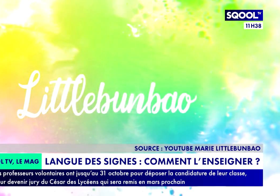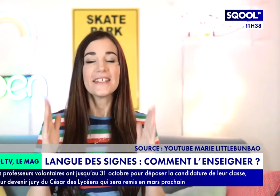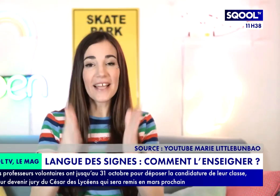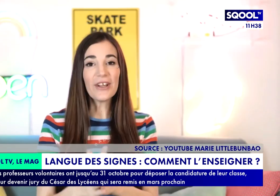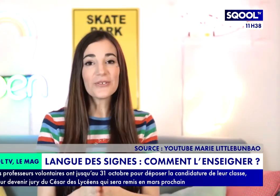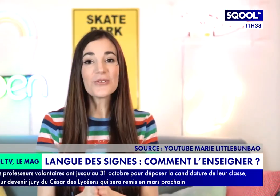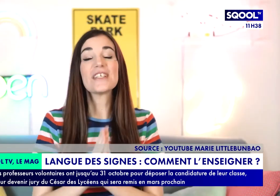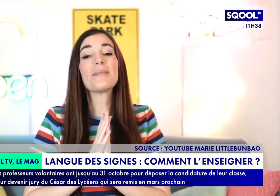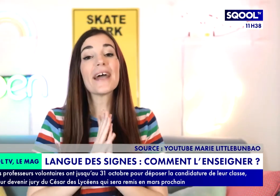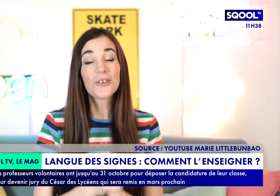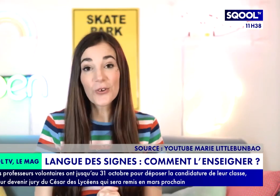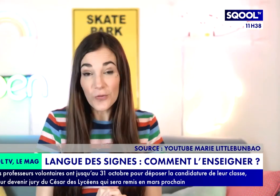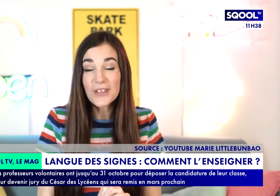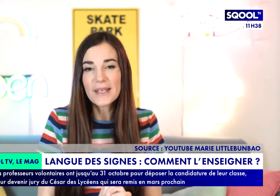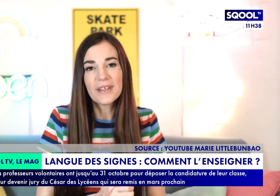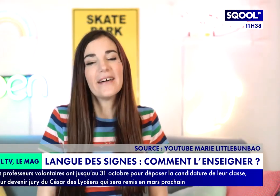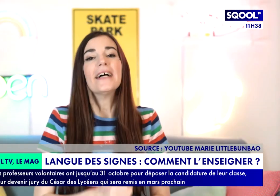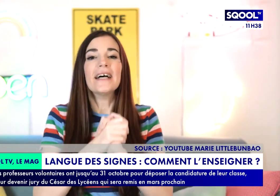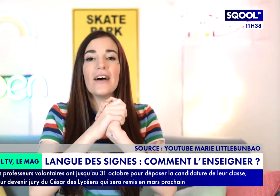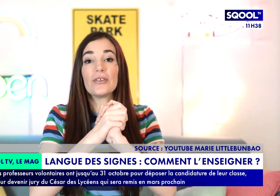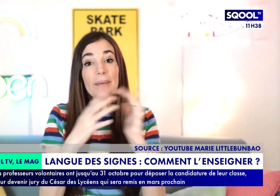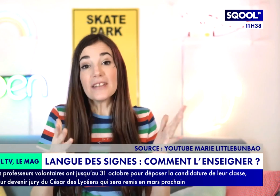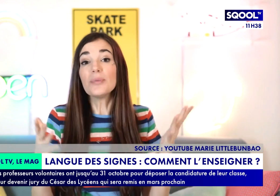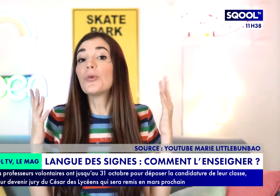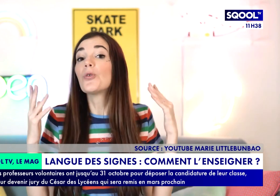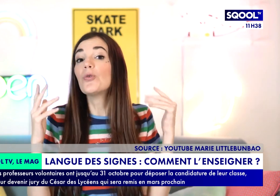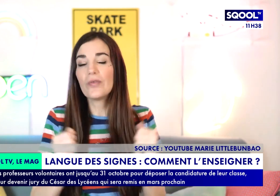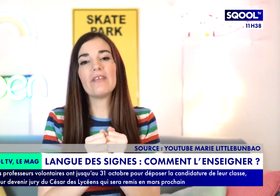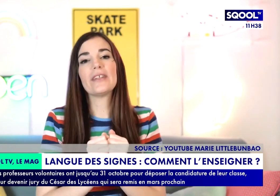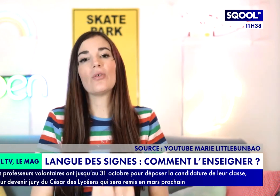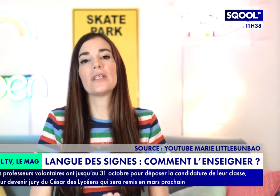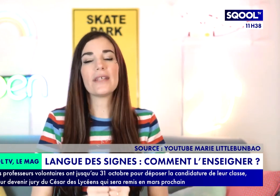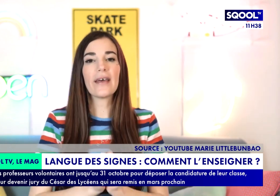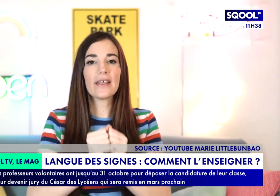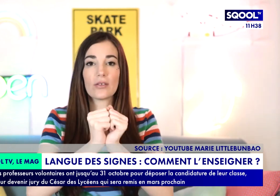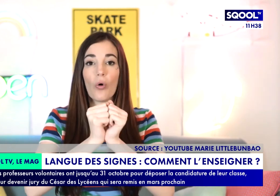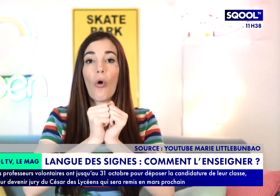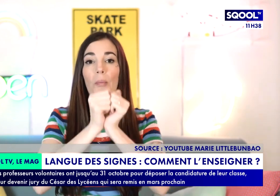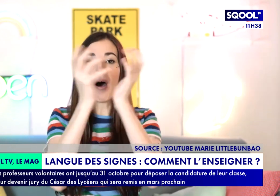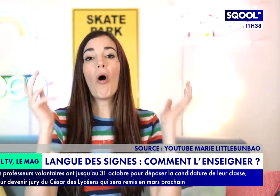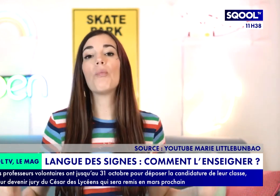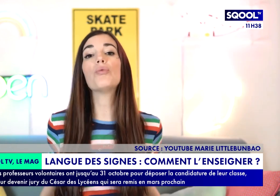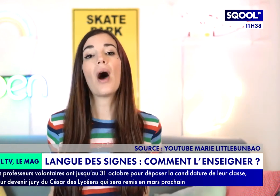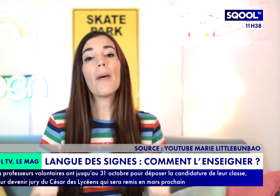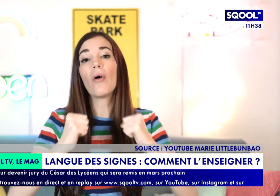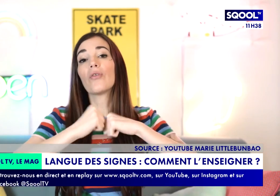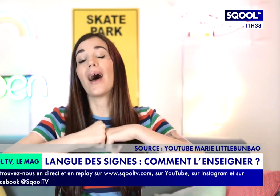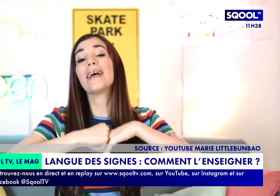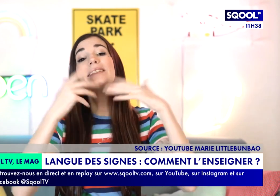Salut à tous, j'espère que vous allez bien. C'est parti pour une nouvelle vidéo qui s'adresse aux parents pour apprendre à